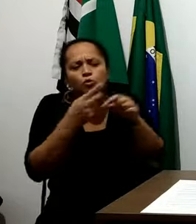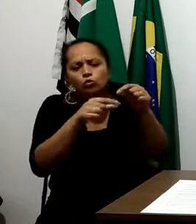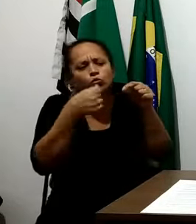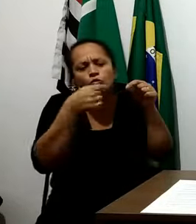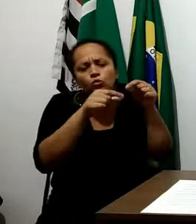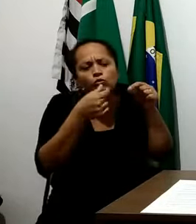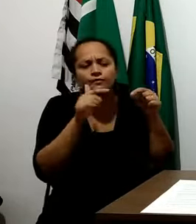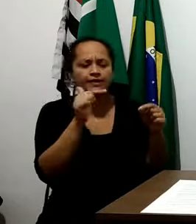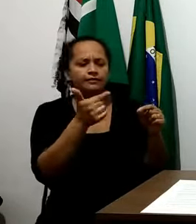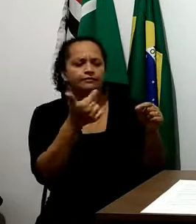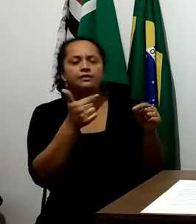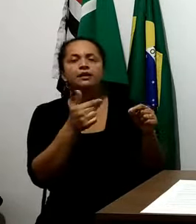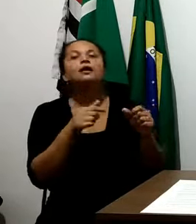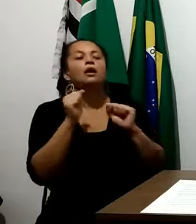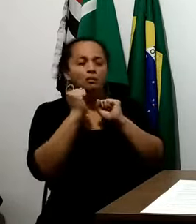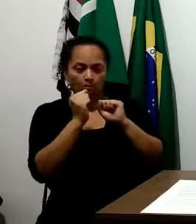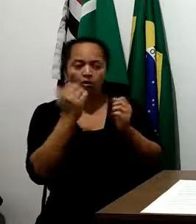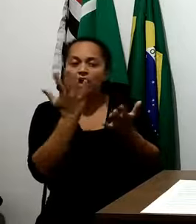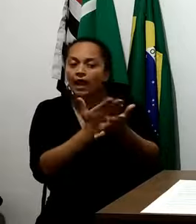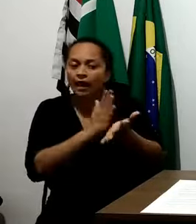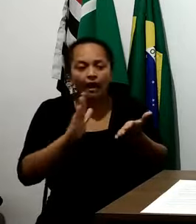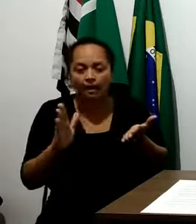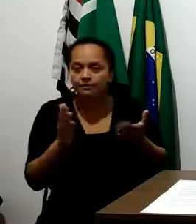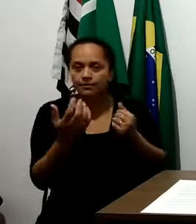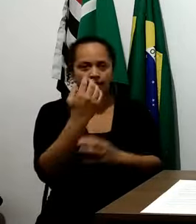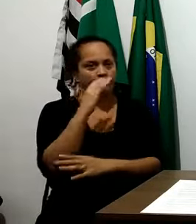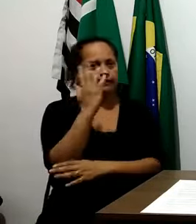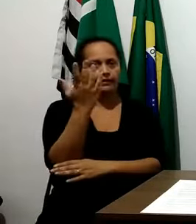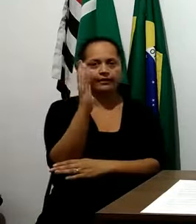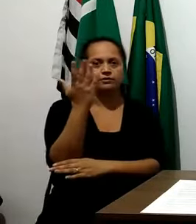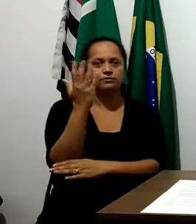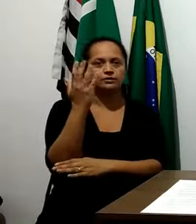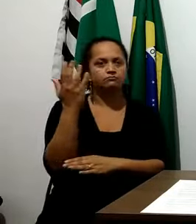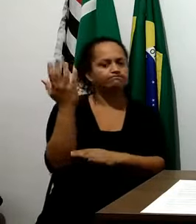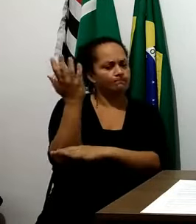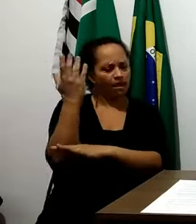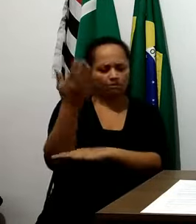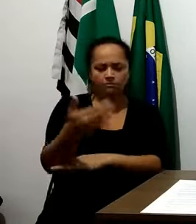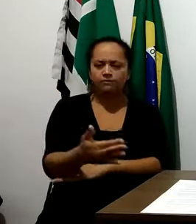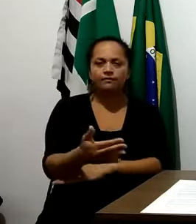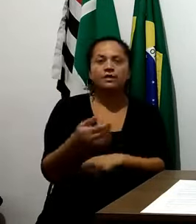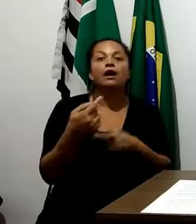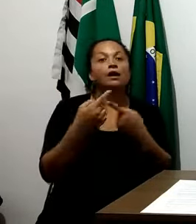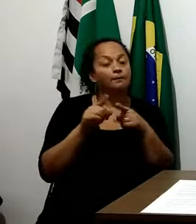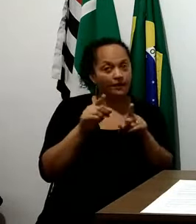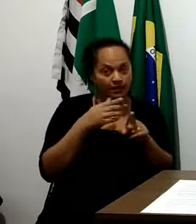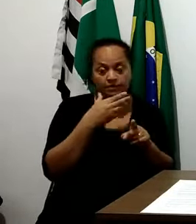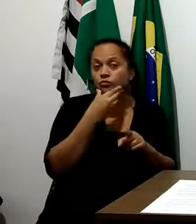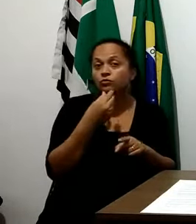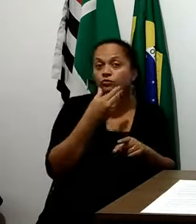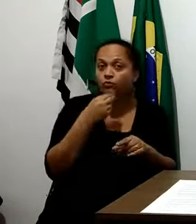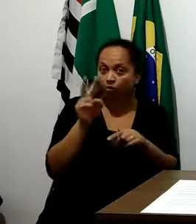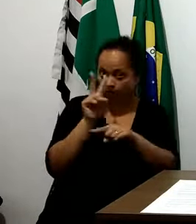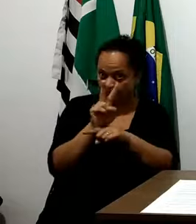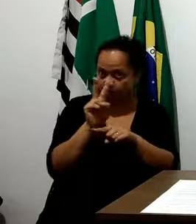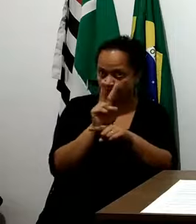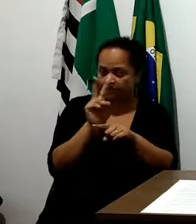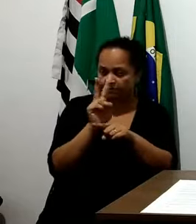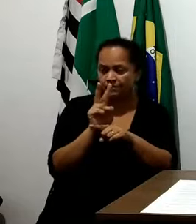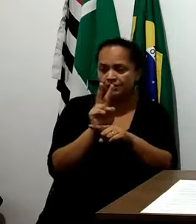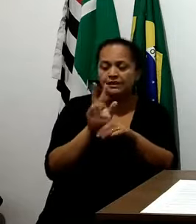terra? Porém, o viticultor respondeu ao Senhor: Senhor,